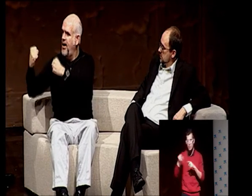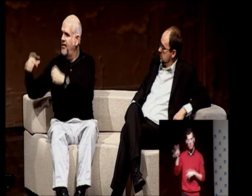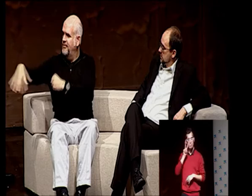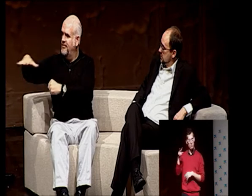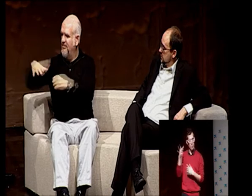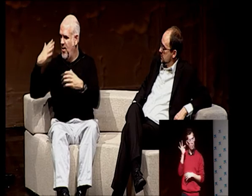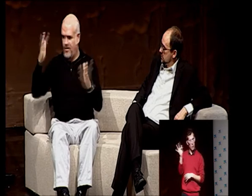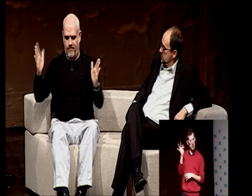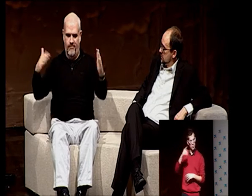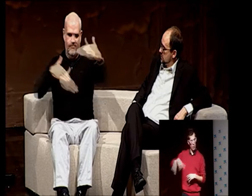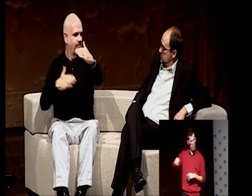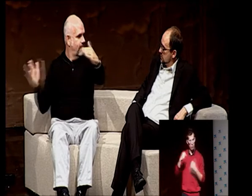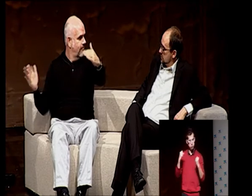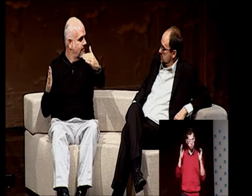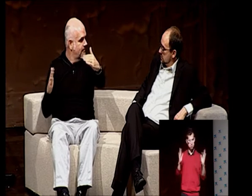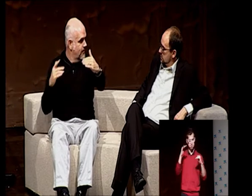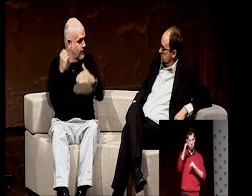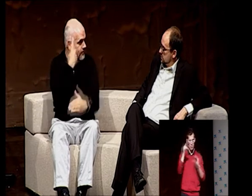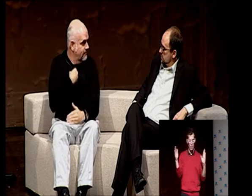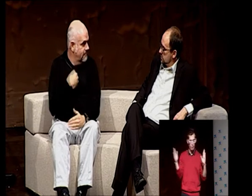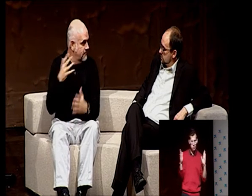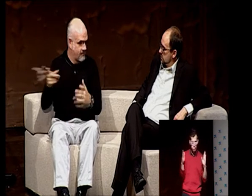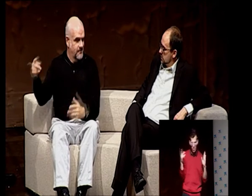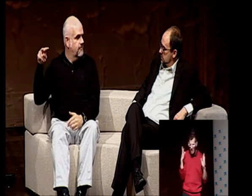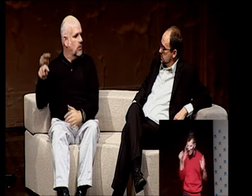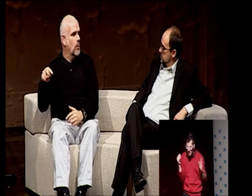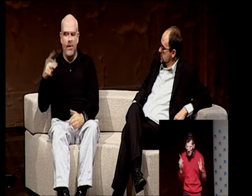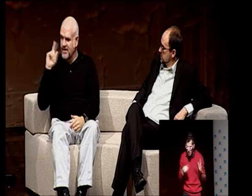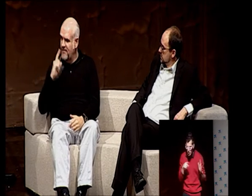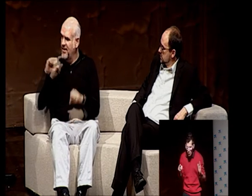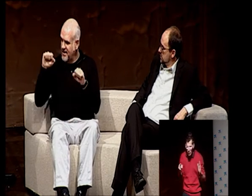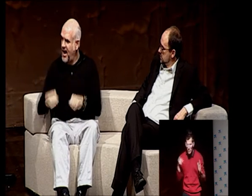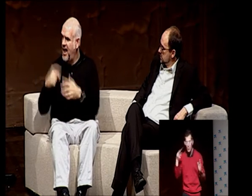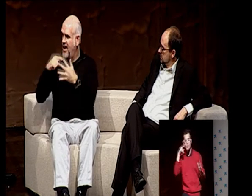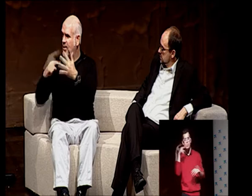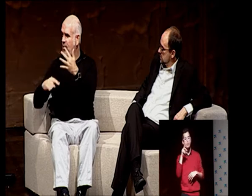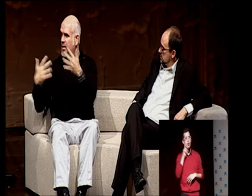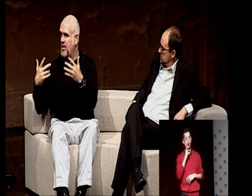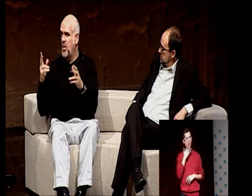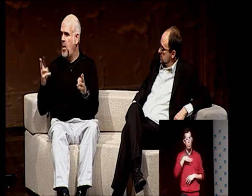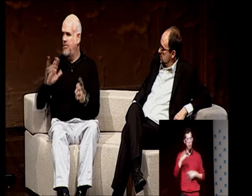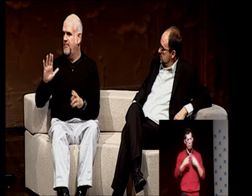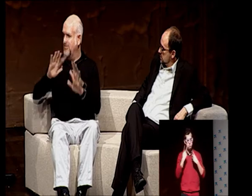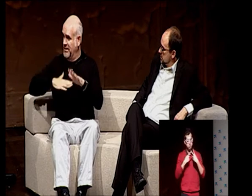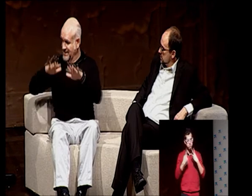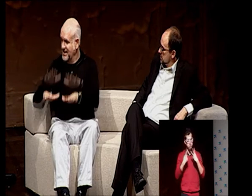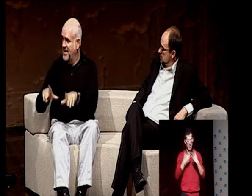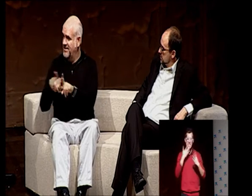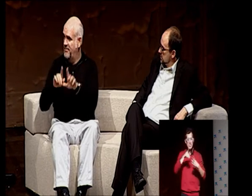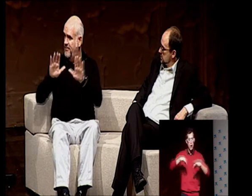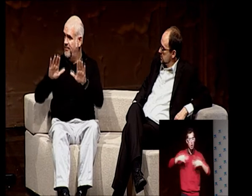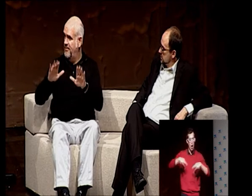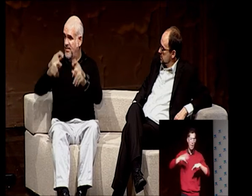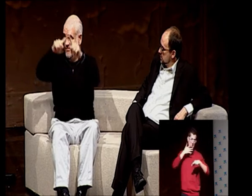ve esto como positivo no porque puede haber que haya personas sordas que no quieran estar dentro de esos de de esa de esos parámetros de